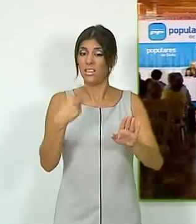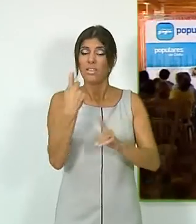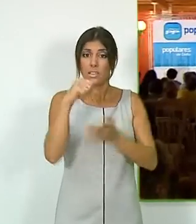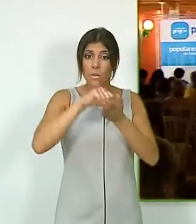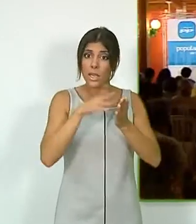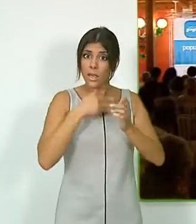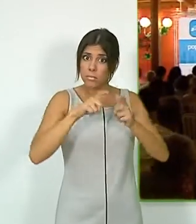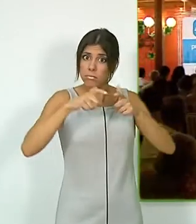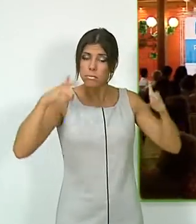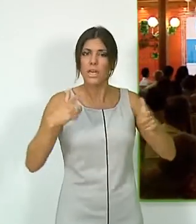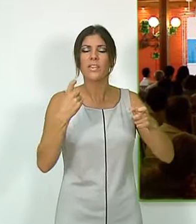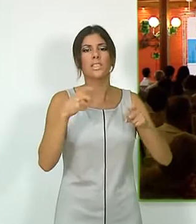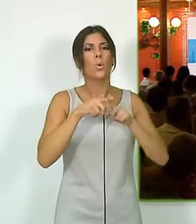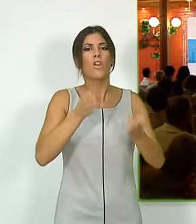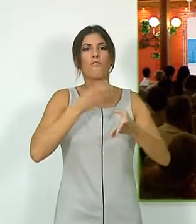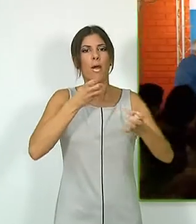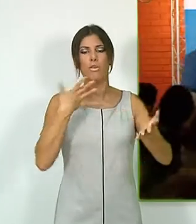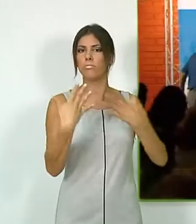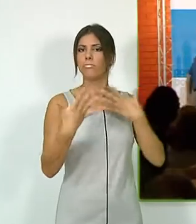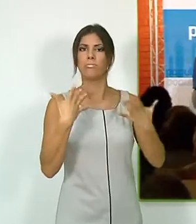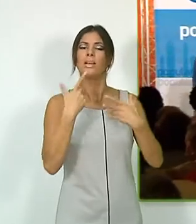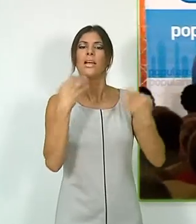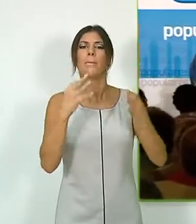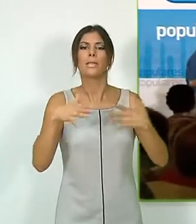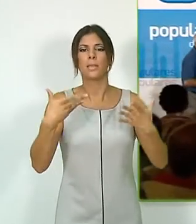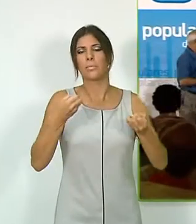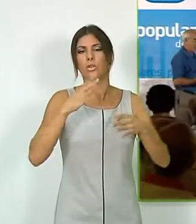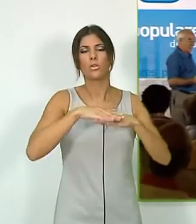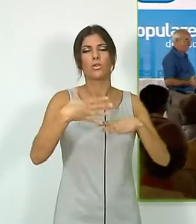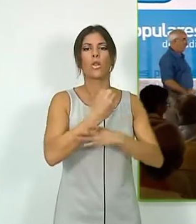ciudad prospere, tiene que haber una información fluida de lo que va a suceder.